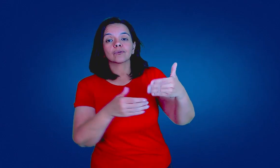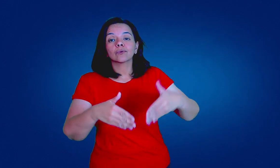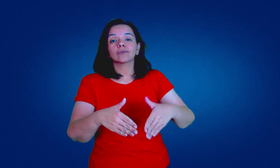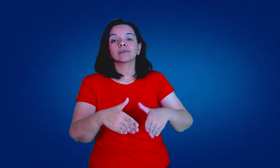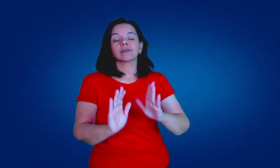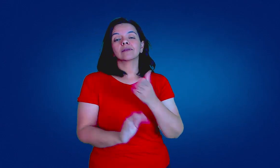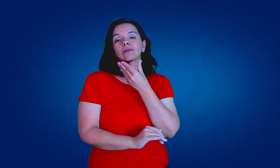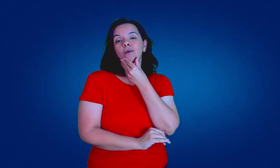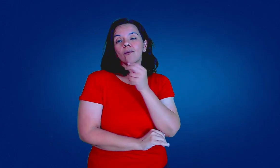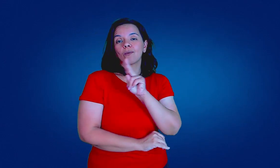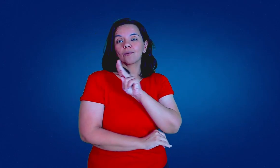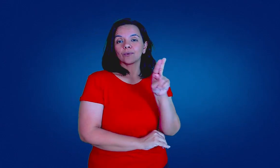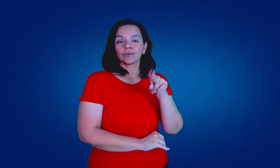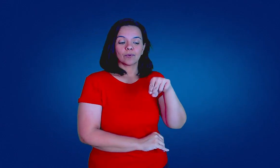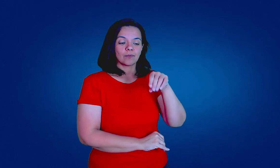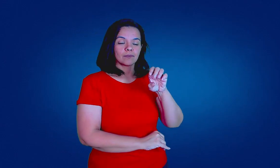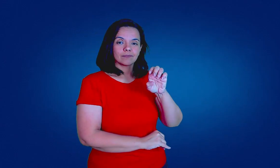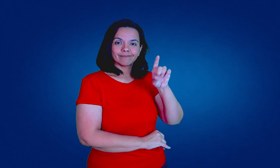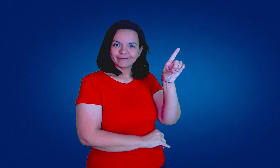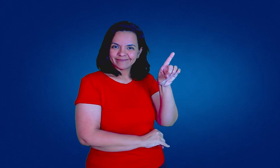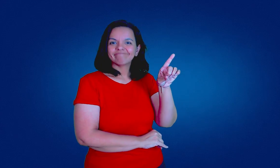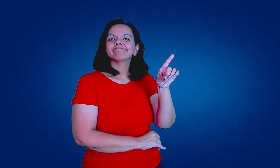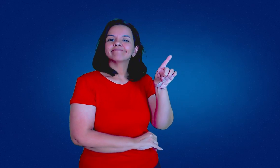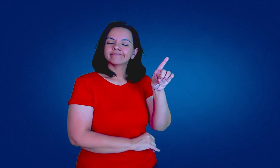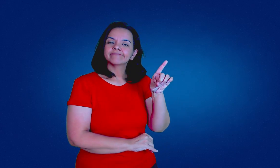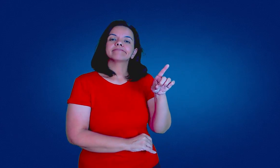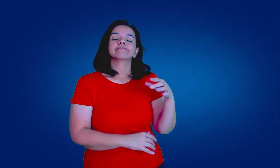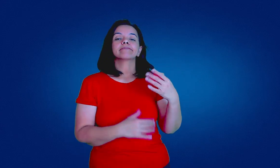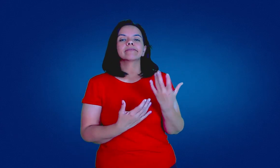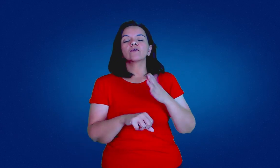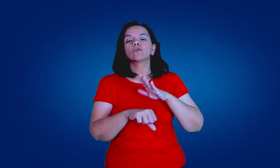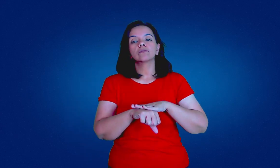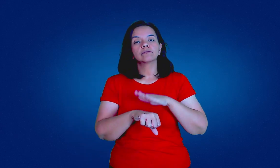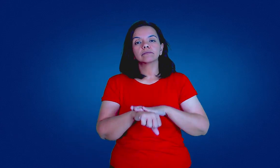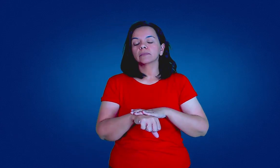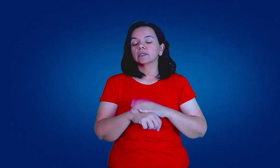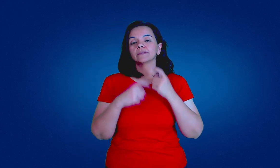E, gerações posteriores, nasceu um homem chamado Noé.